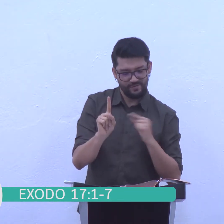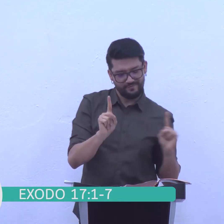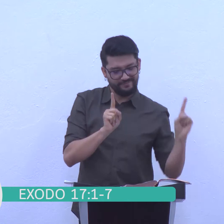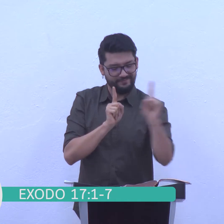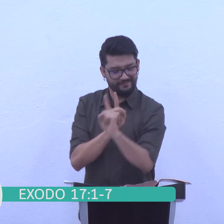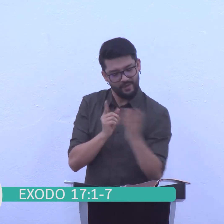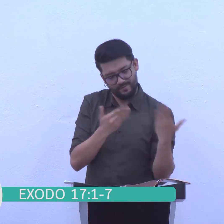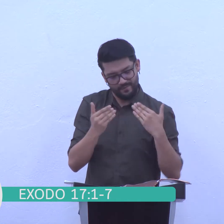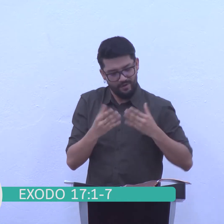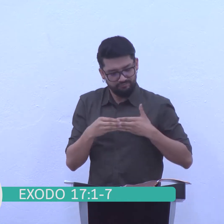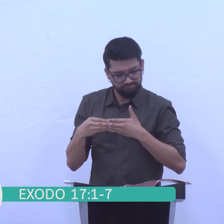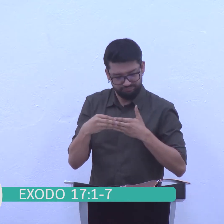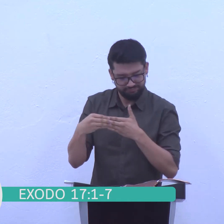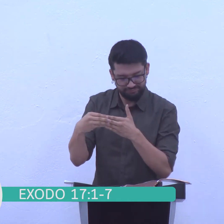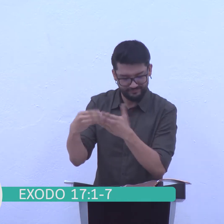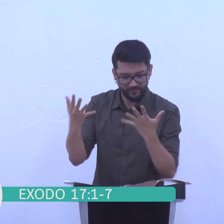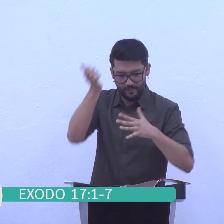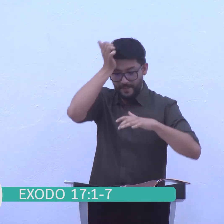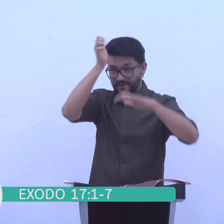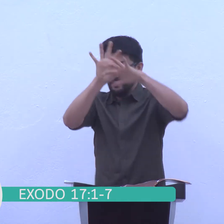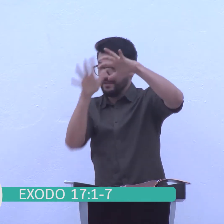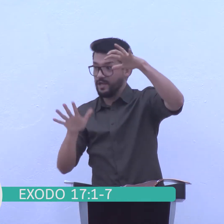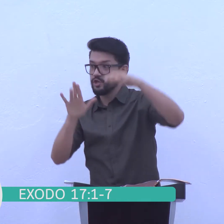el río y ve.